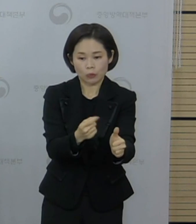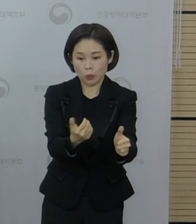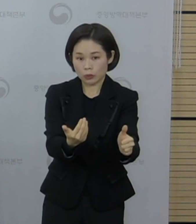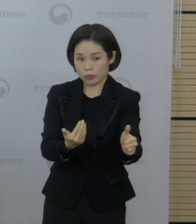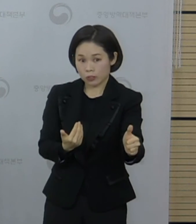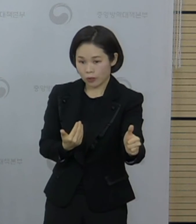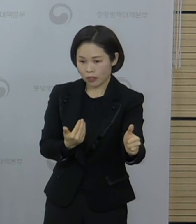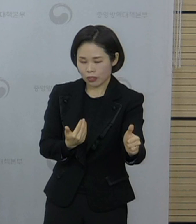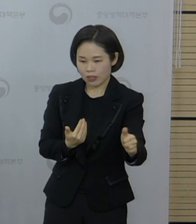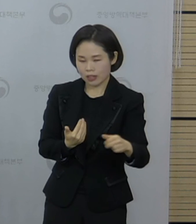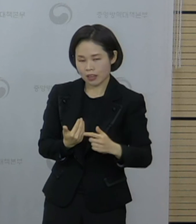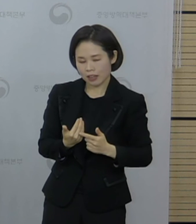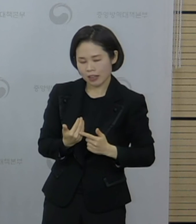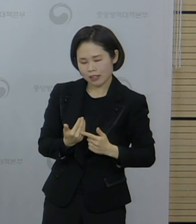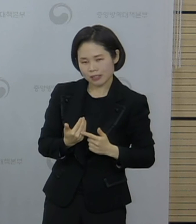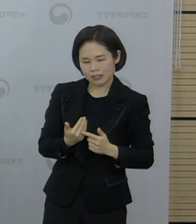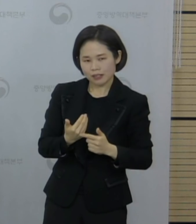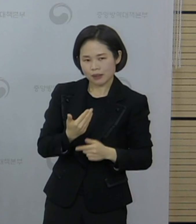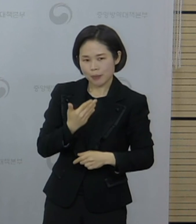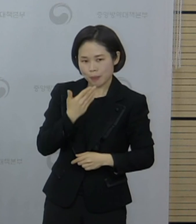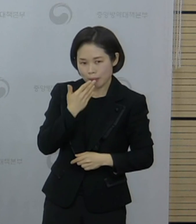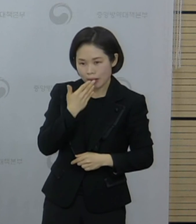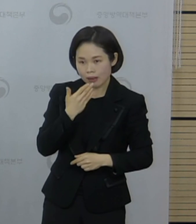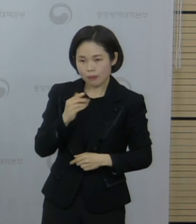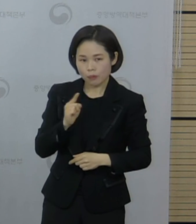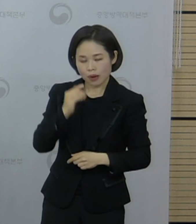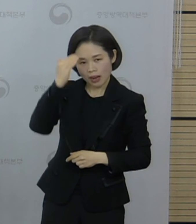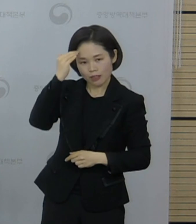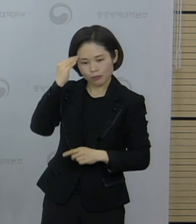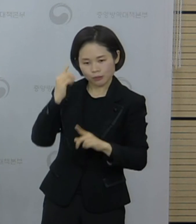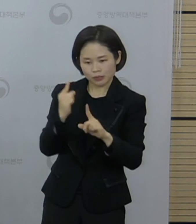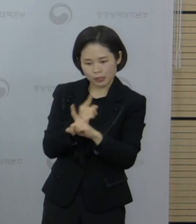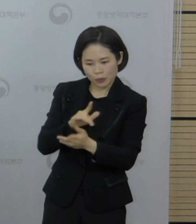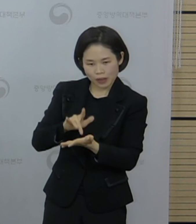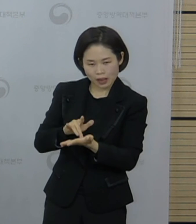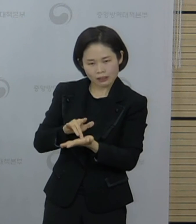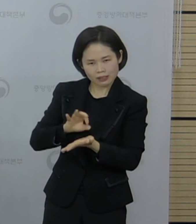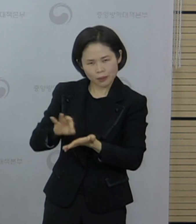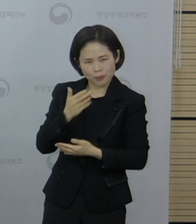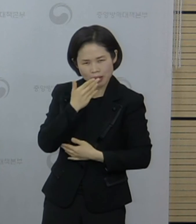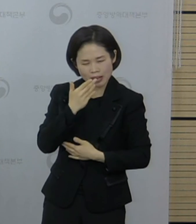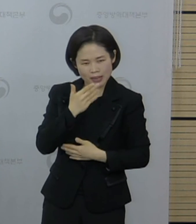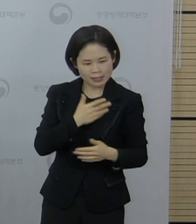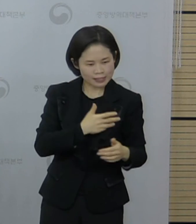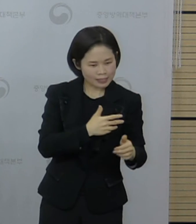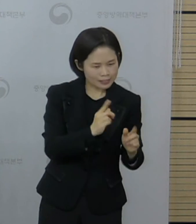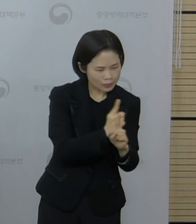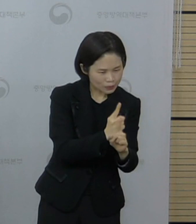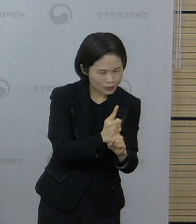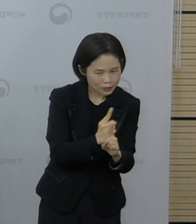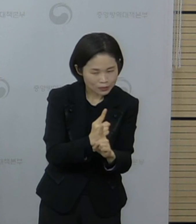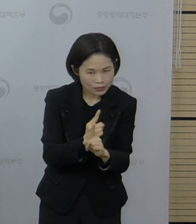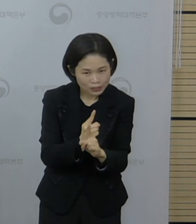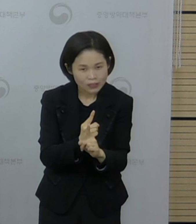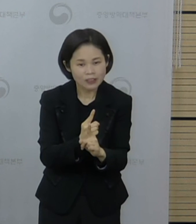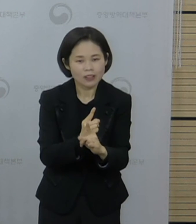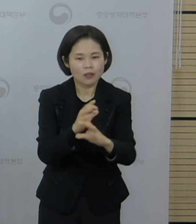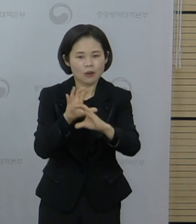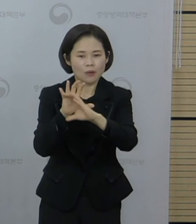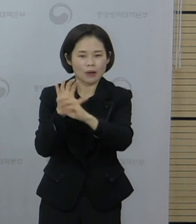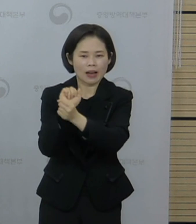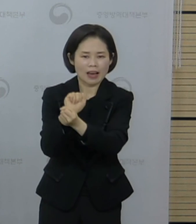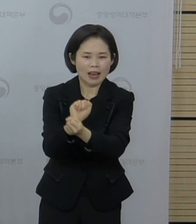가용 하리라 고 생각되는 충분한 국산 치료제 등을 통해서 코로나 일고 감염 억제 의